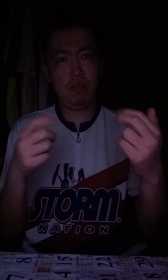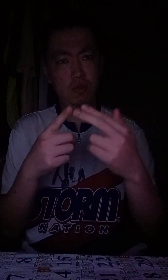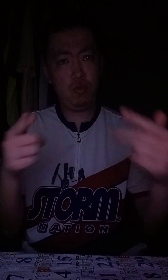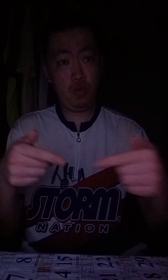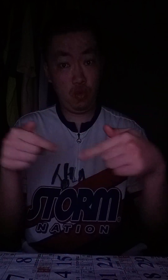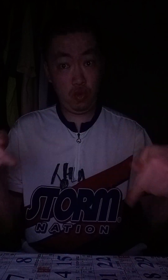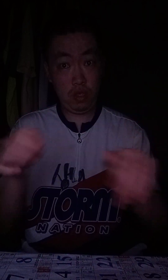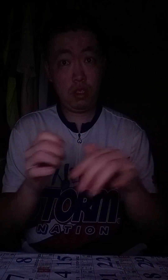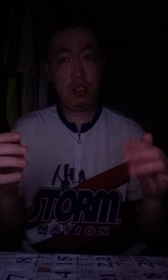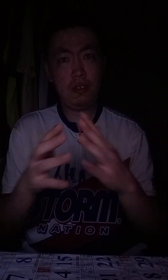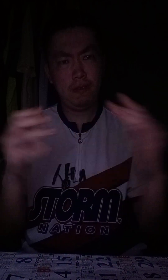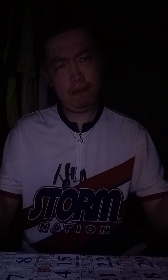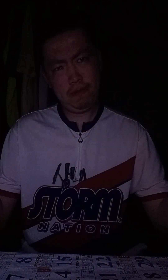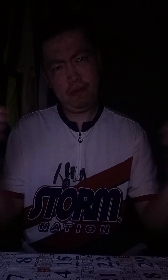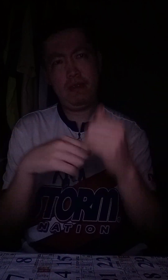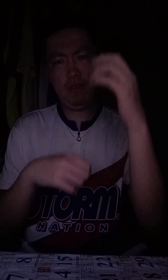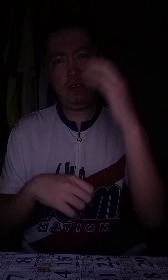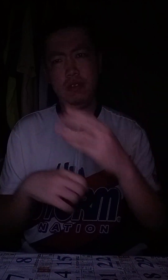나오는 순간 사고가 난 것으로 파악됐습니다.